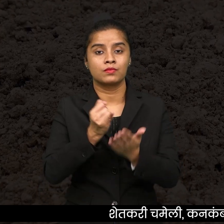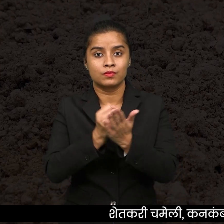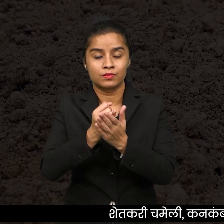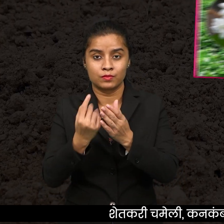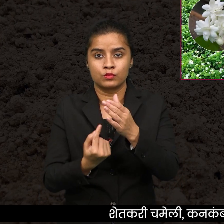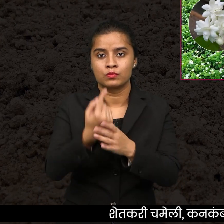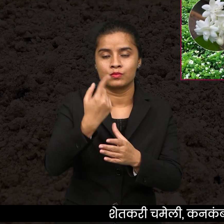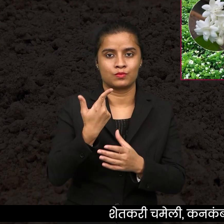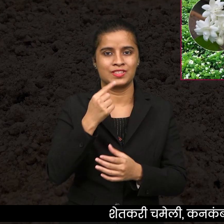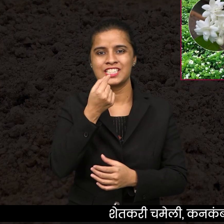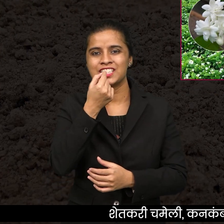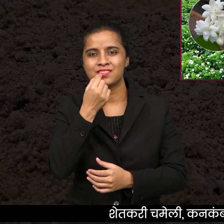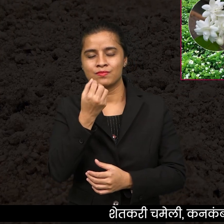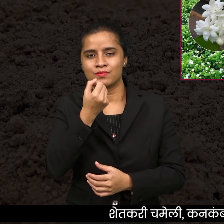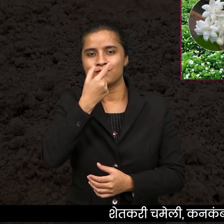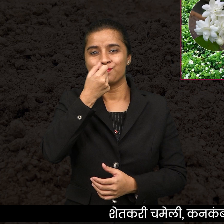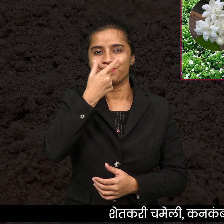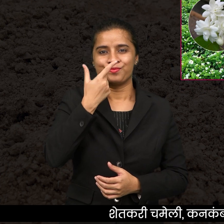शेतकरी चमेली,